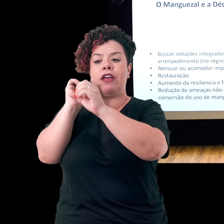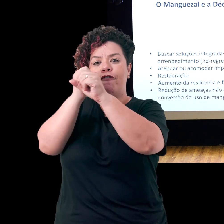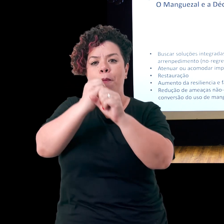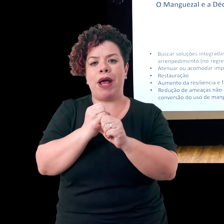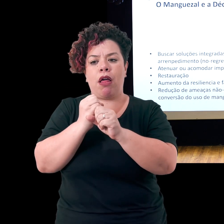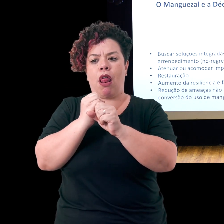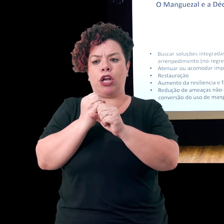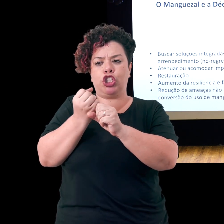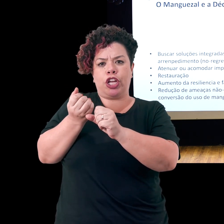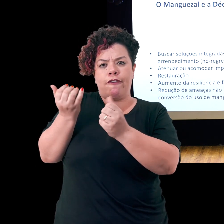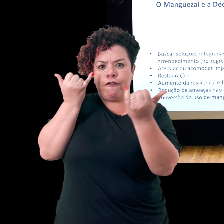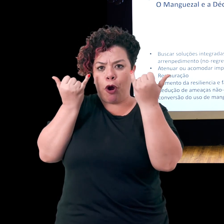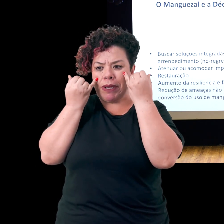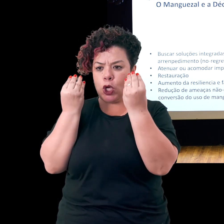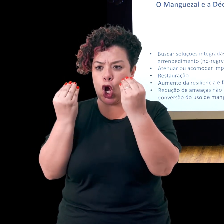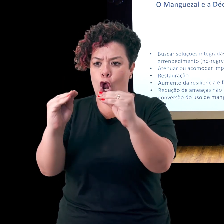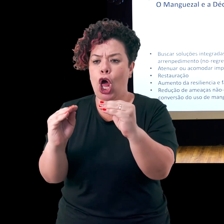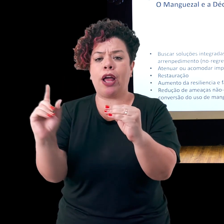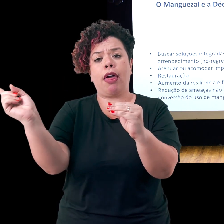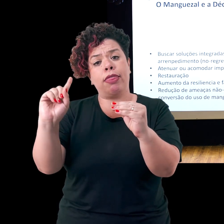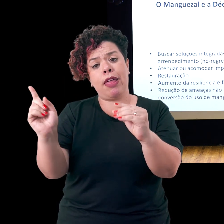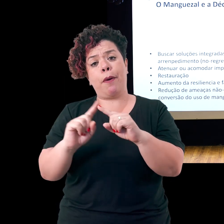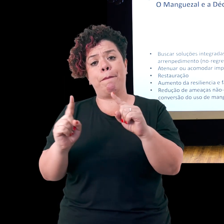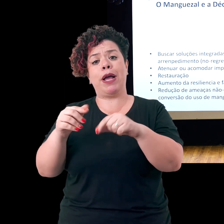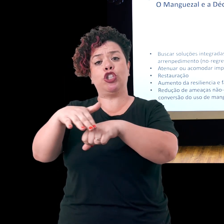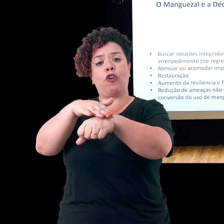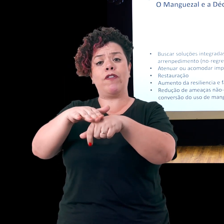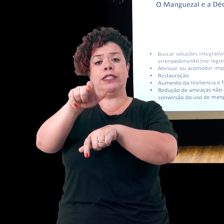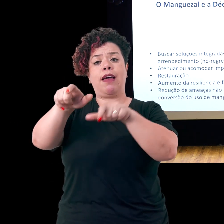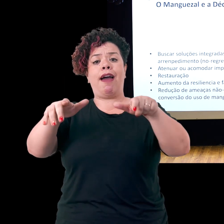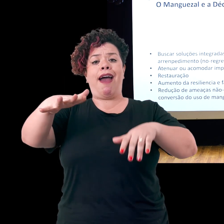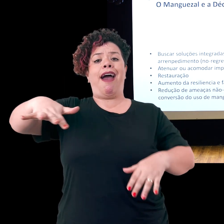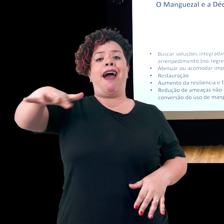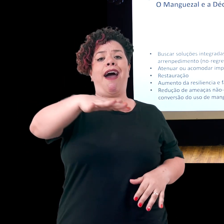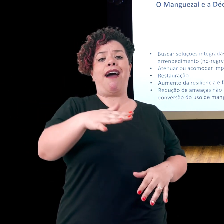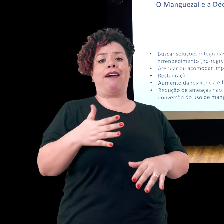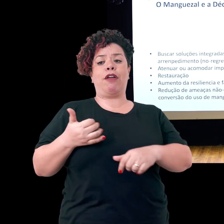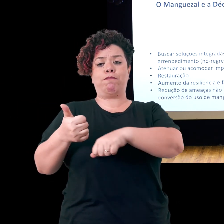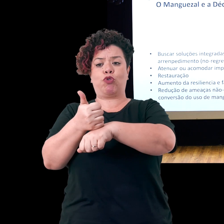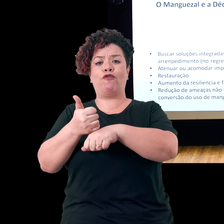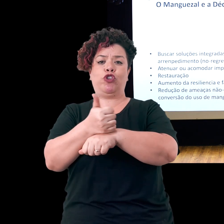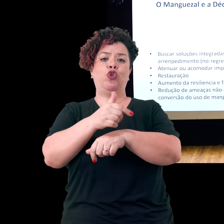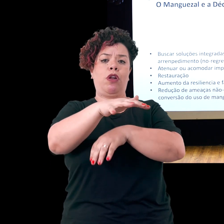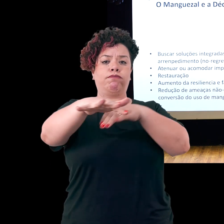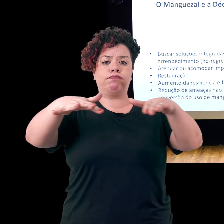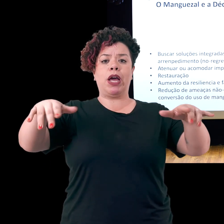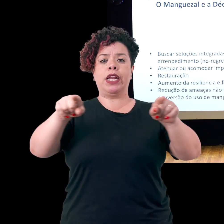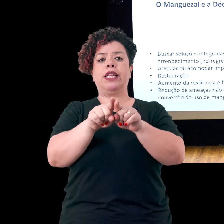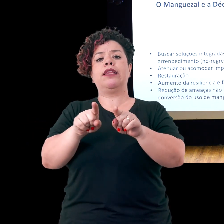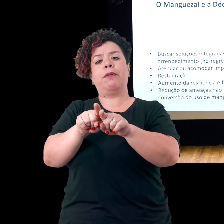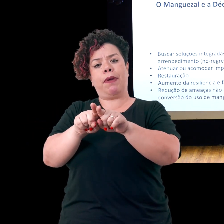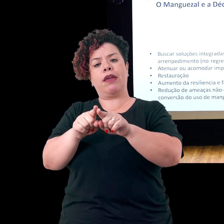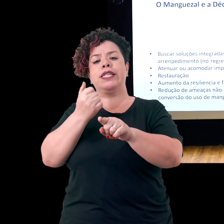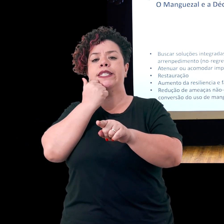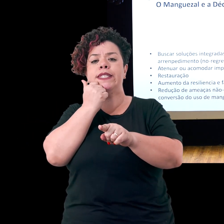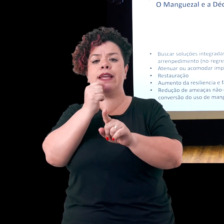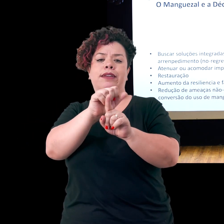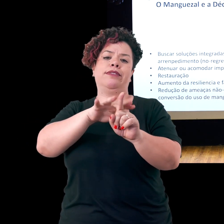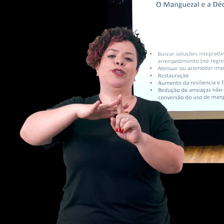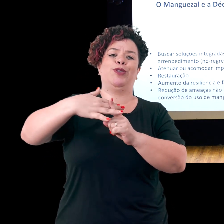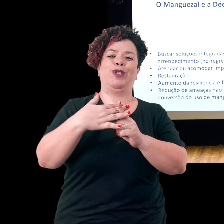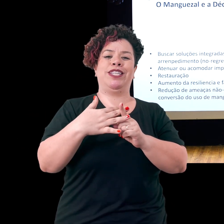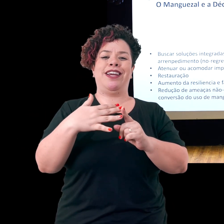naturais. Né? A gente vai precisar dialogar com outras áreas, incluindo as ciências